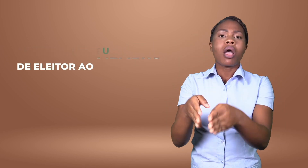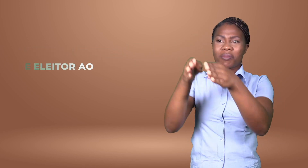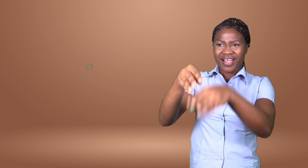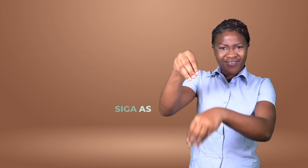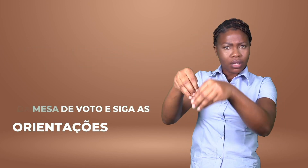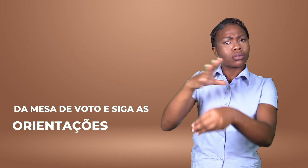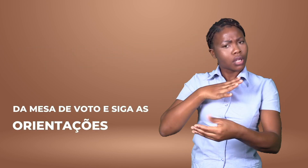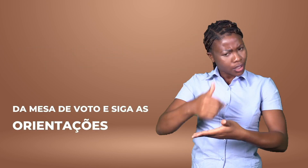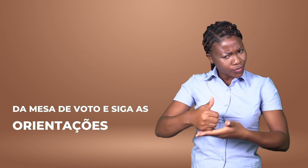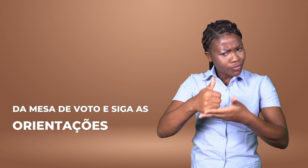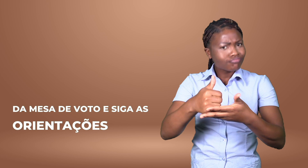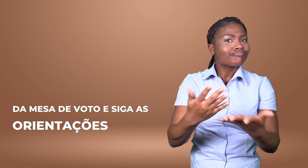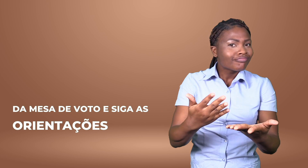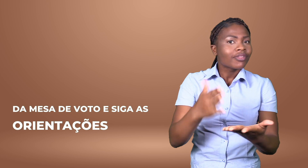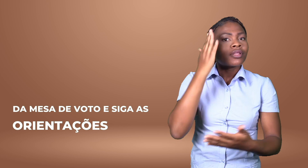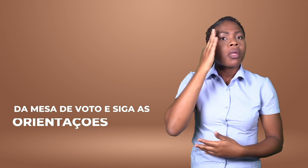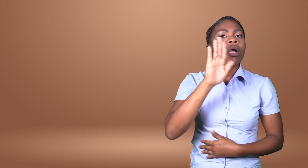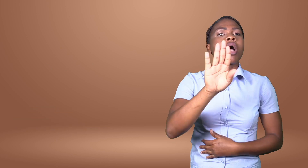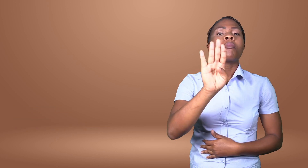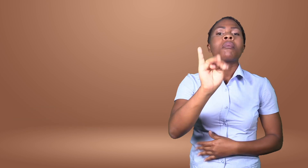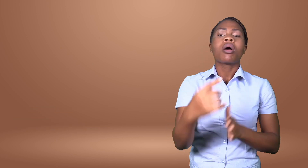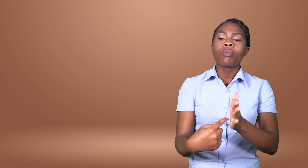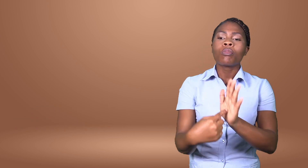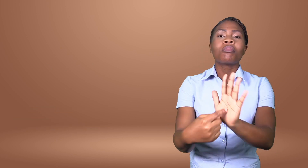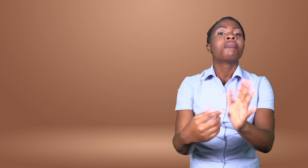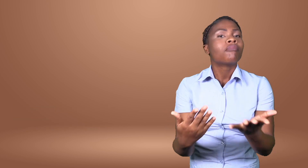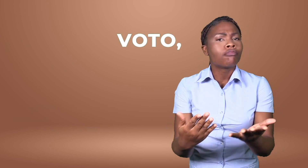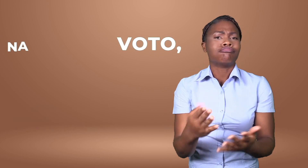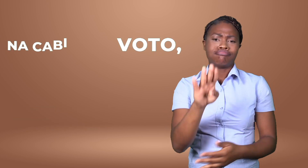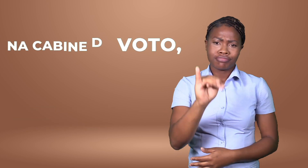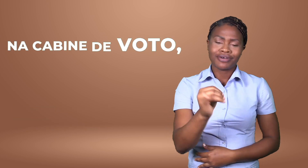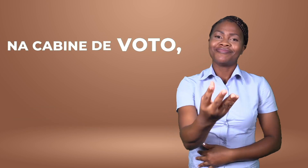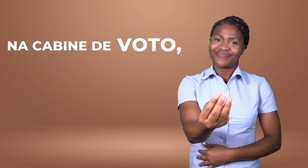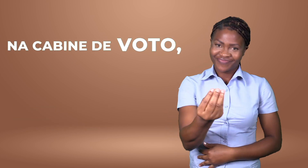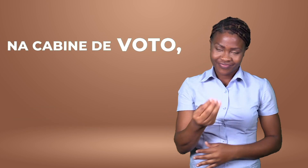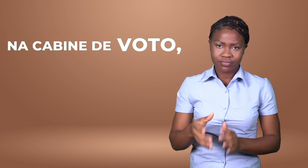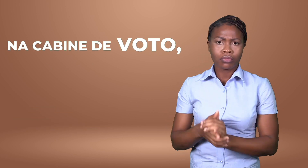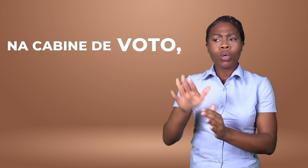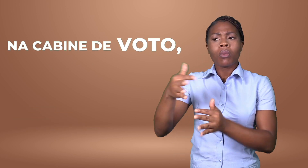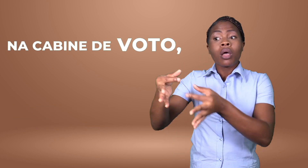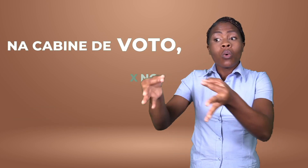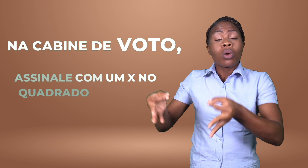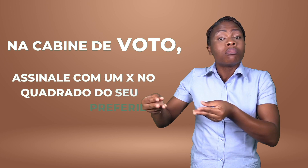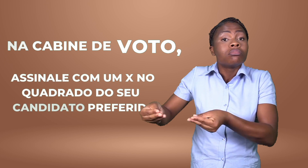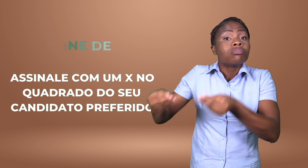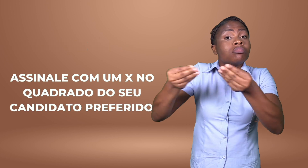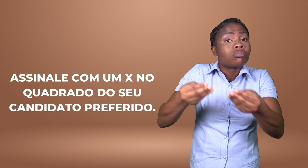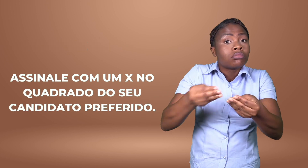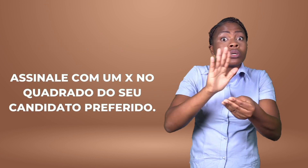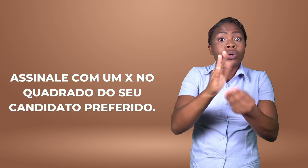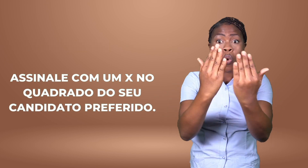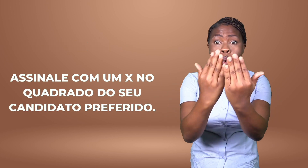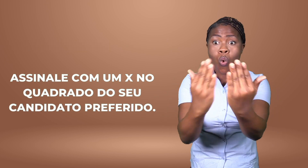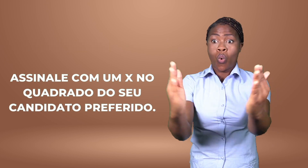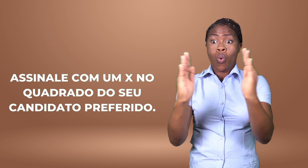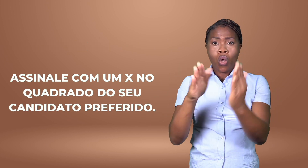membro da mesa de voto e siga as orientações. Quando estiver na cabine de voto, Com a caneta que lá encontrar, assinale com